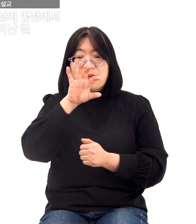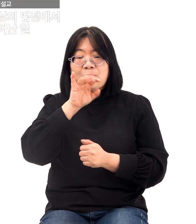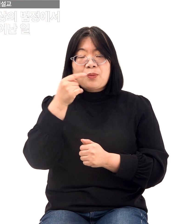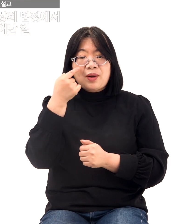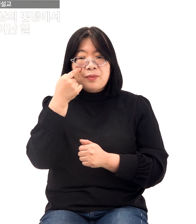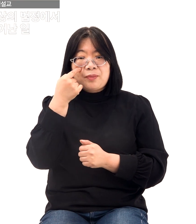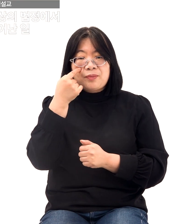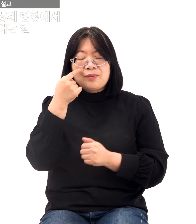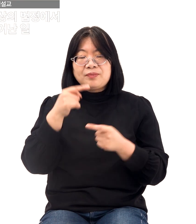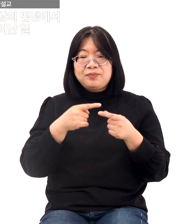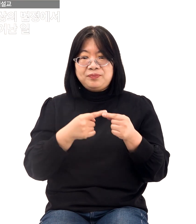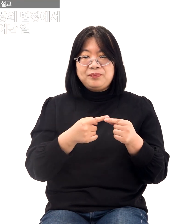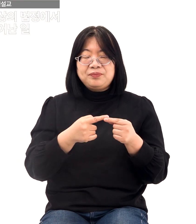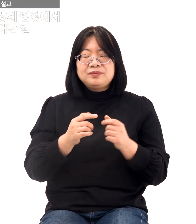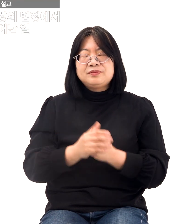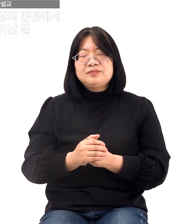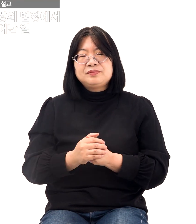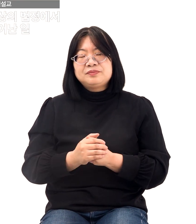첫째,